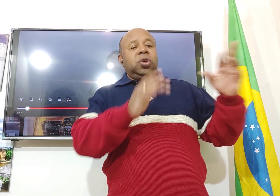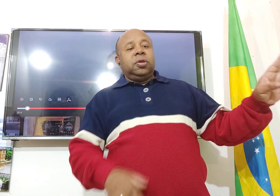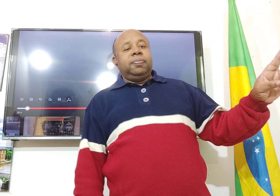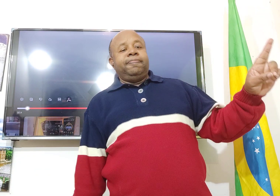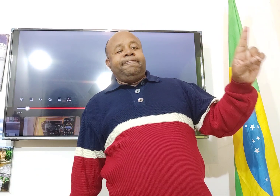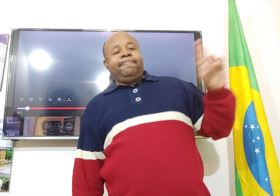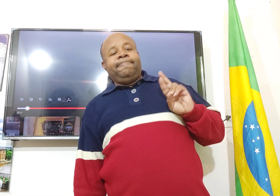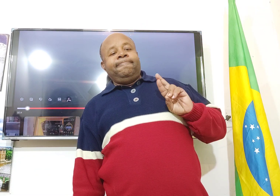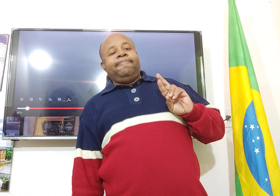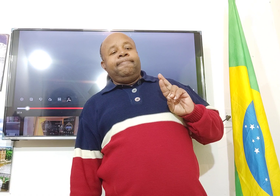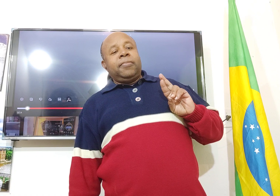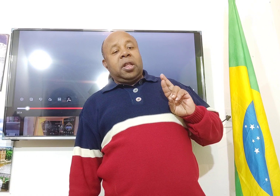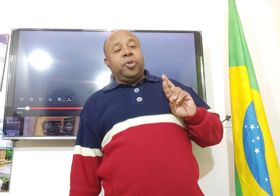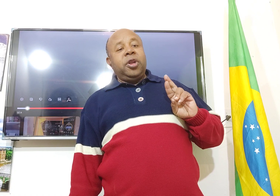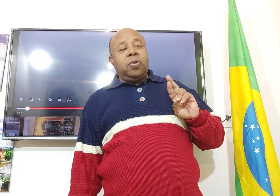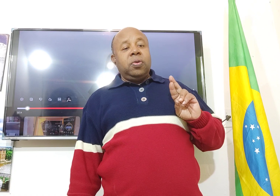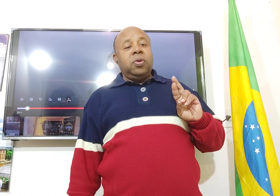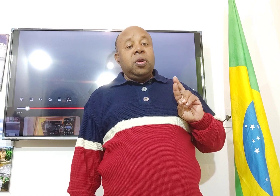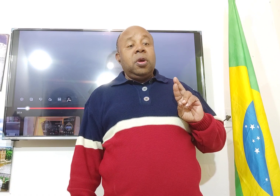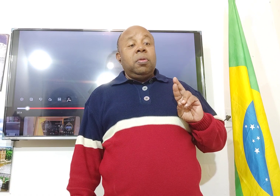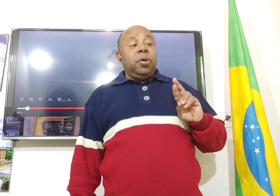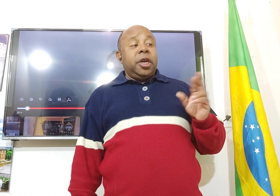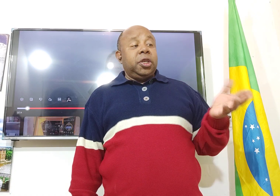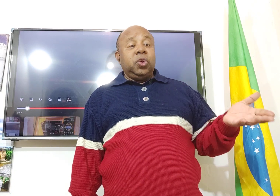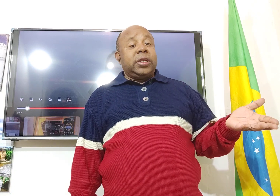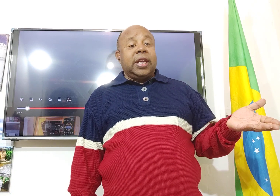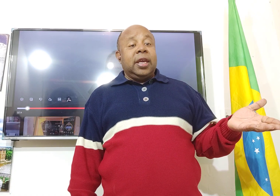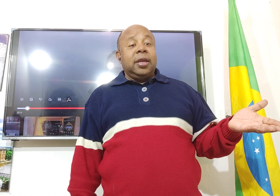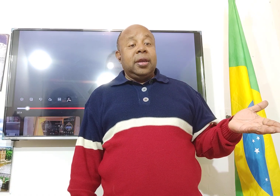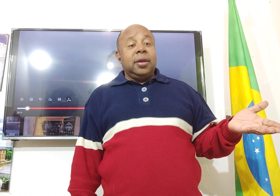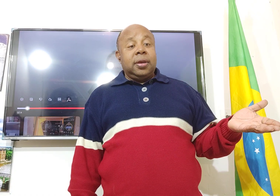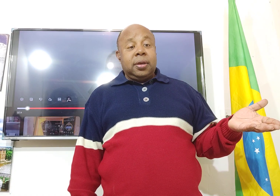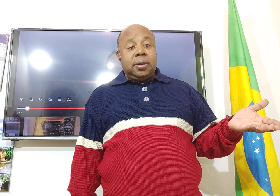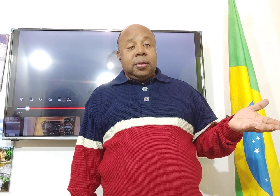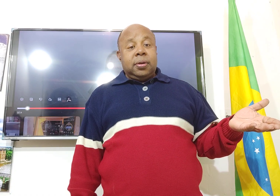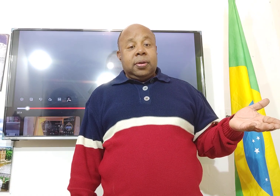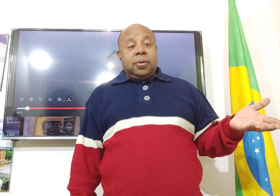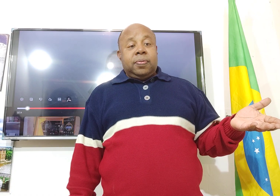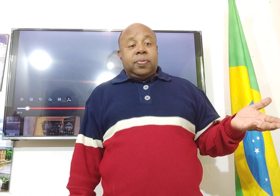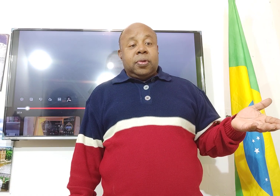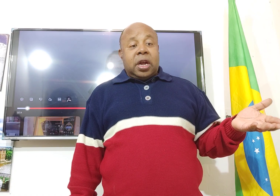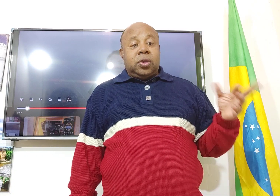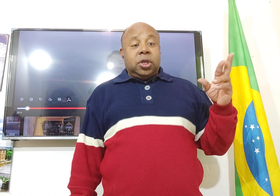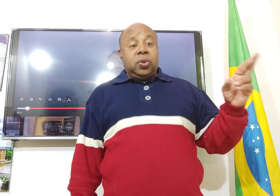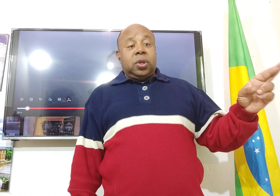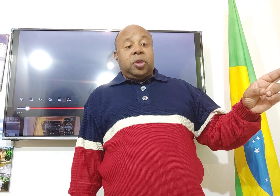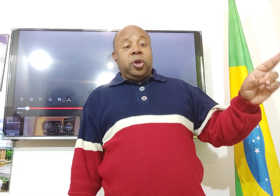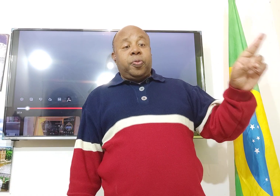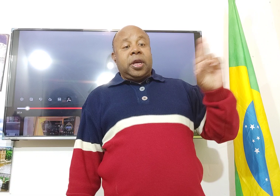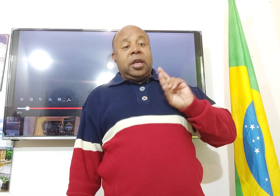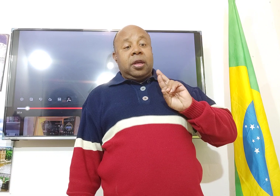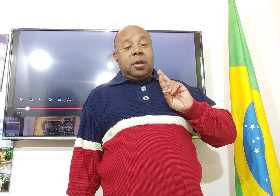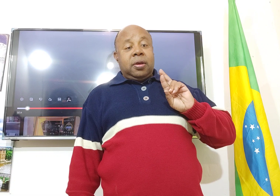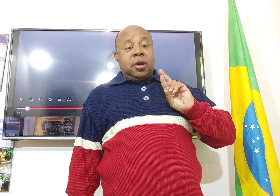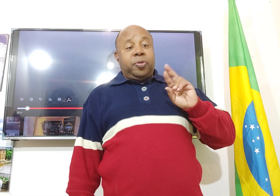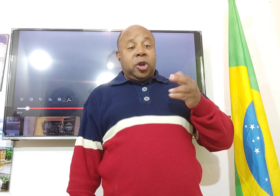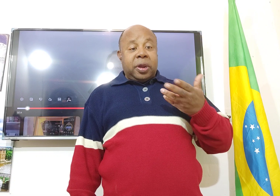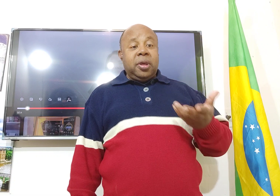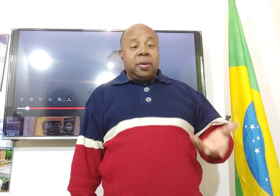Jesus respondeu. Porque Jesus não está aqui? Certo? Jesus respondeu para quem? Respondeu para mim.